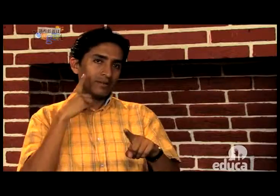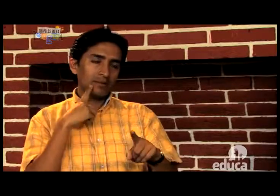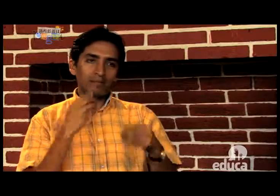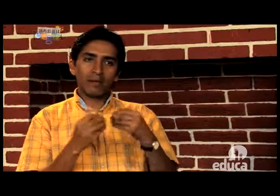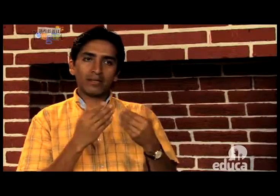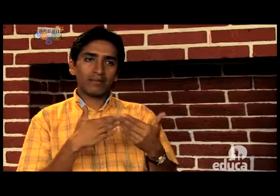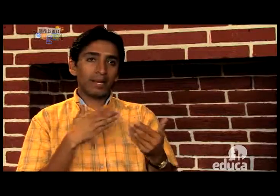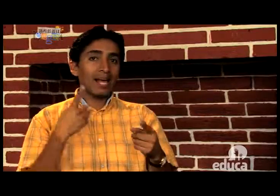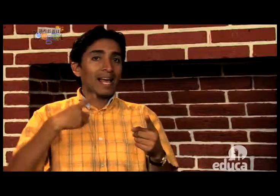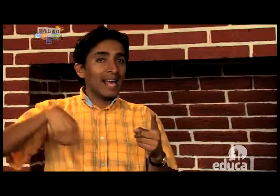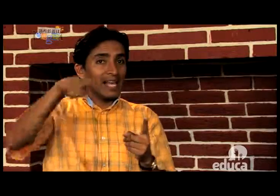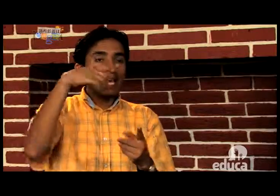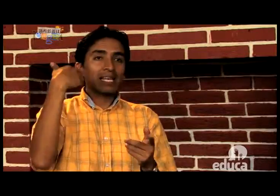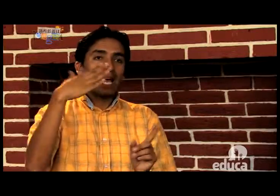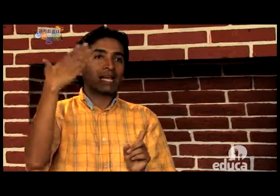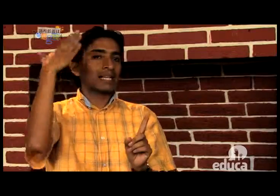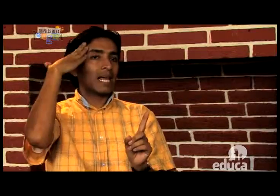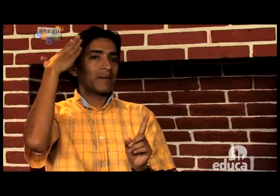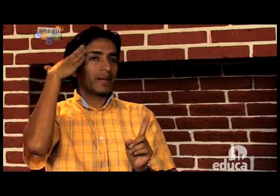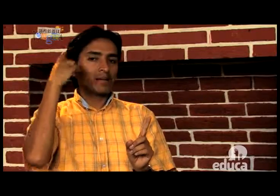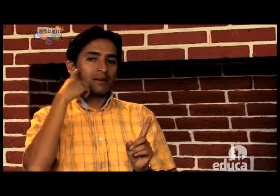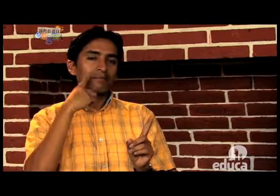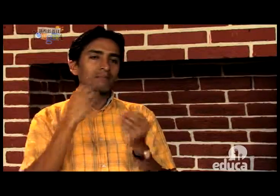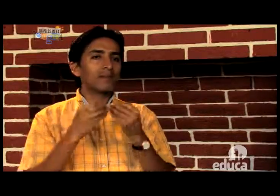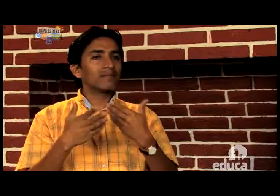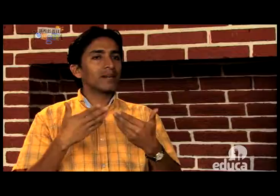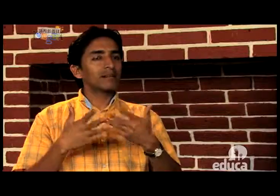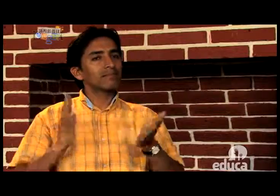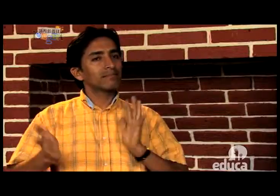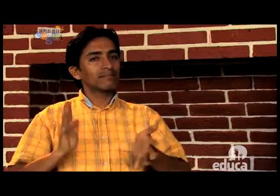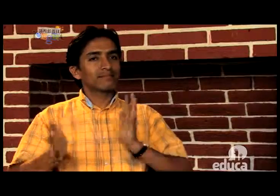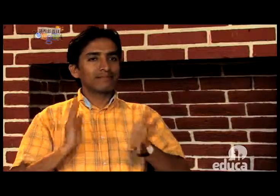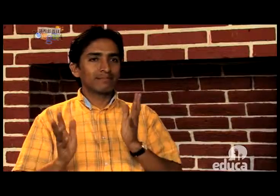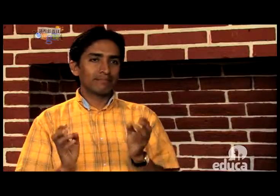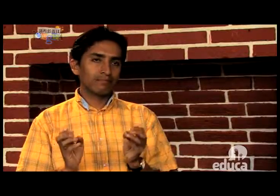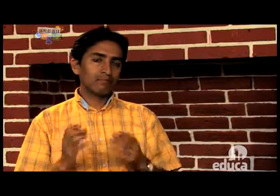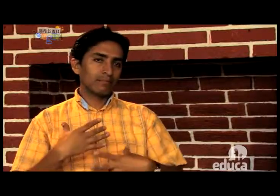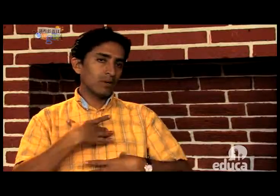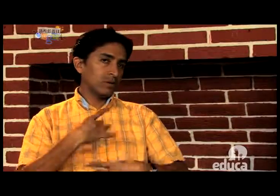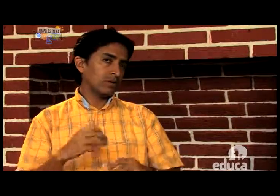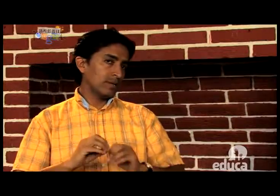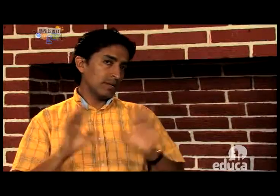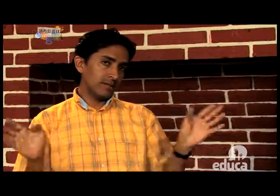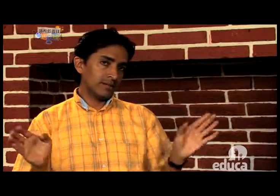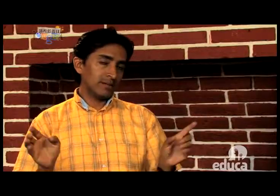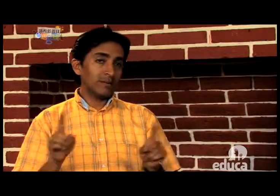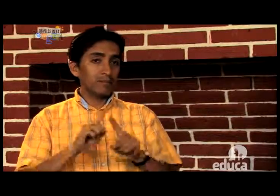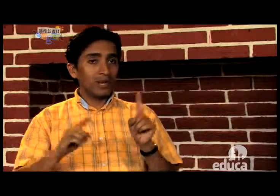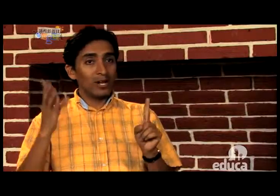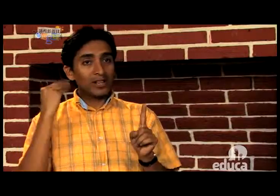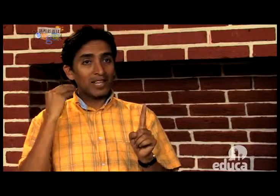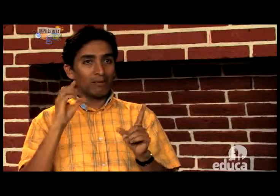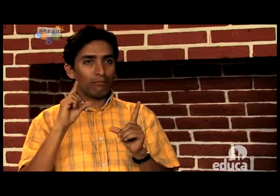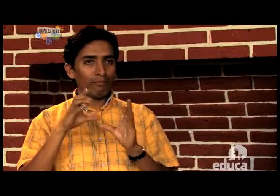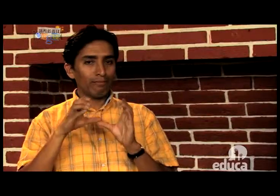Tenemos las mismas costumbres y ellos saben cómo comunicarse muy bien. Con los oyentes obviamente la comunicación se